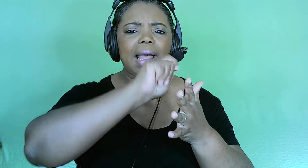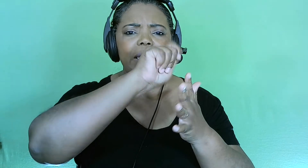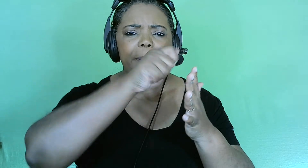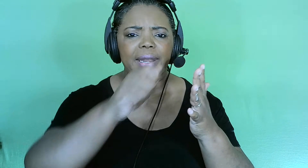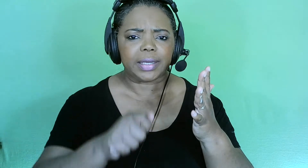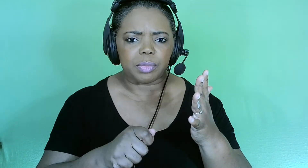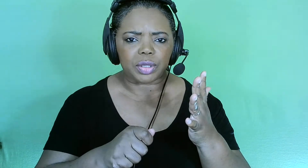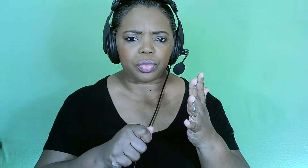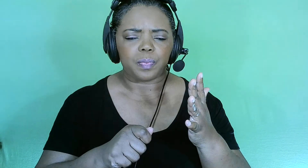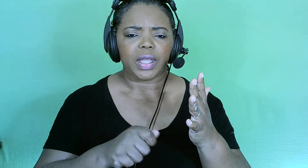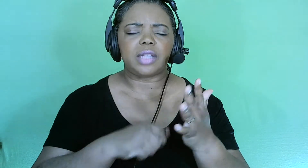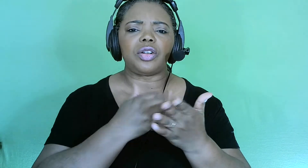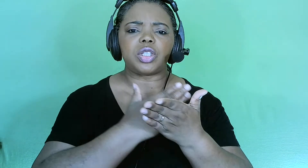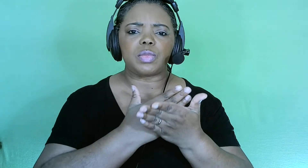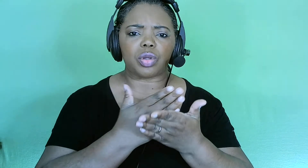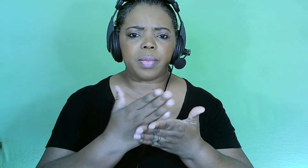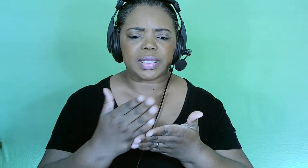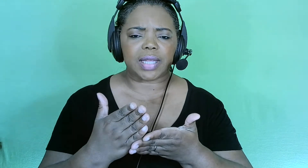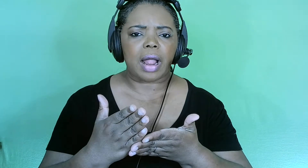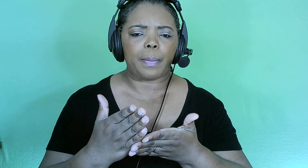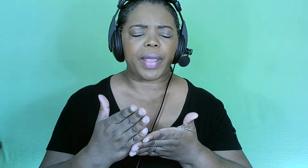cada parâmetro. Então nós vamos começar pelo